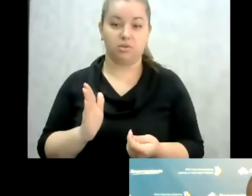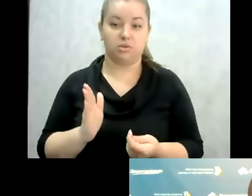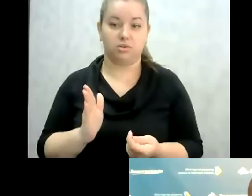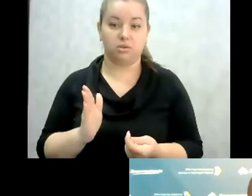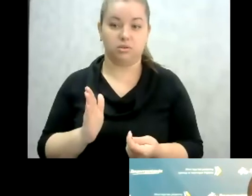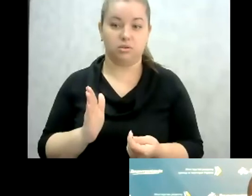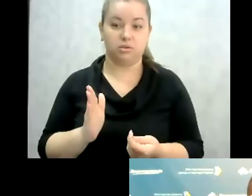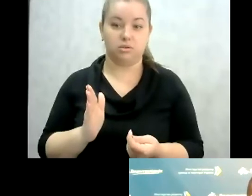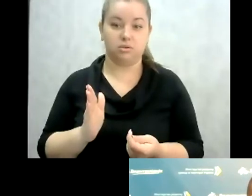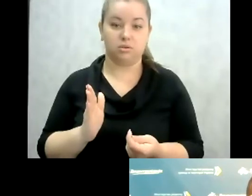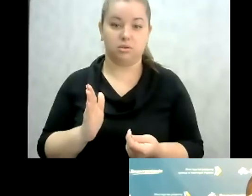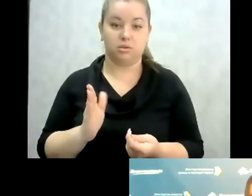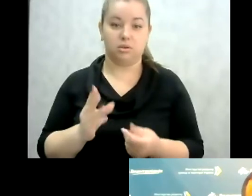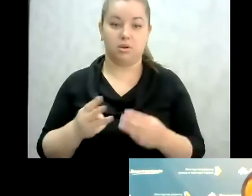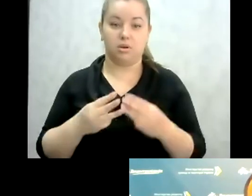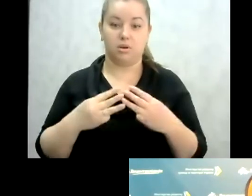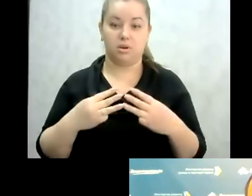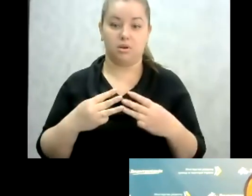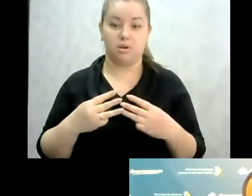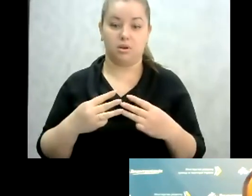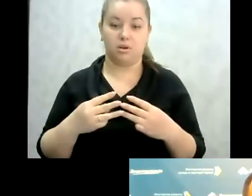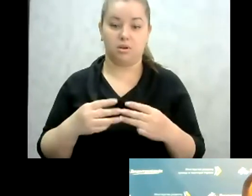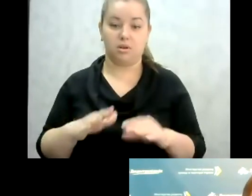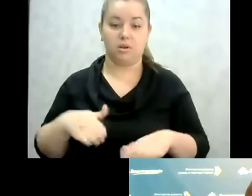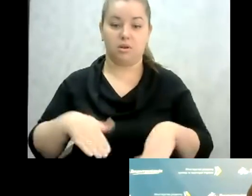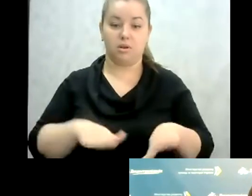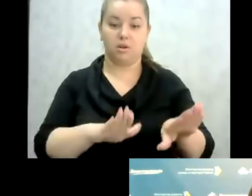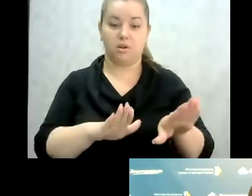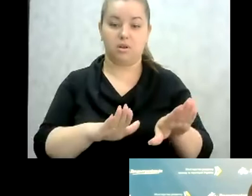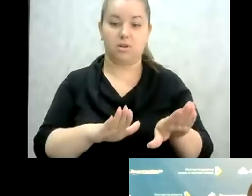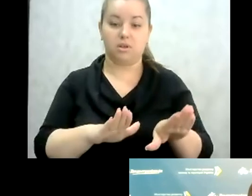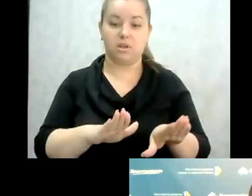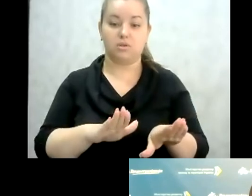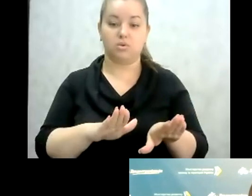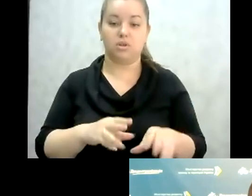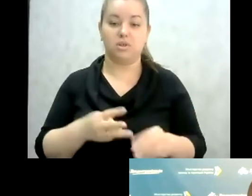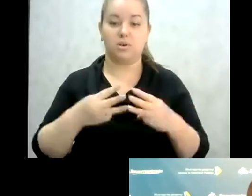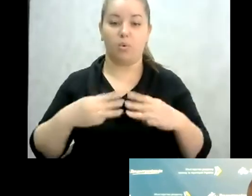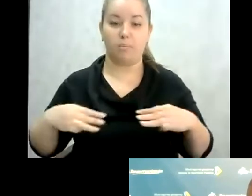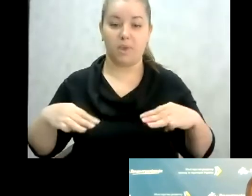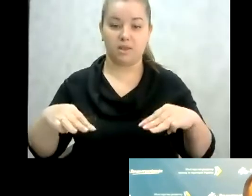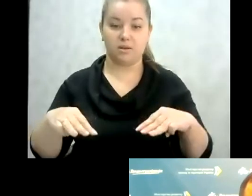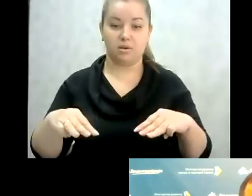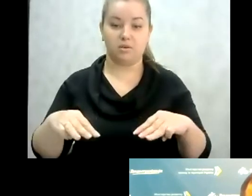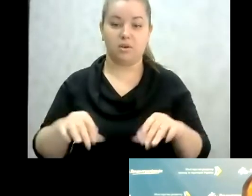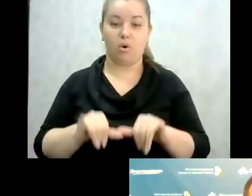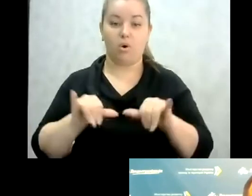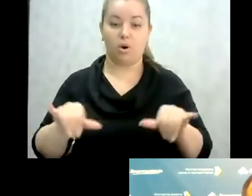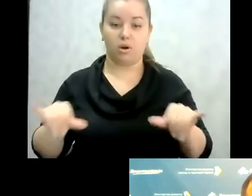floor to Vyacheslav Nehoda. The Communities and Territories Development of Ukraine. Please, пане